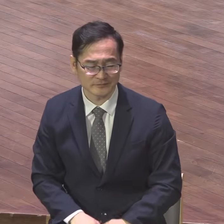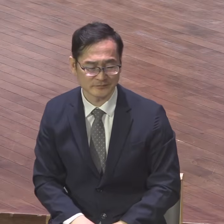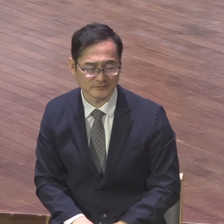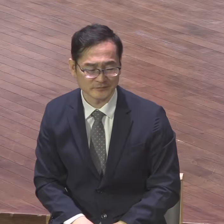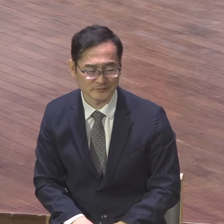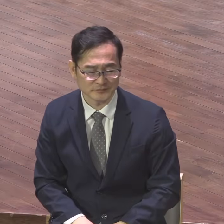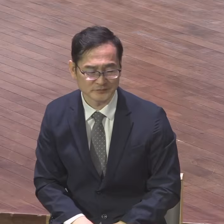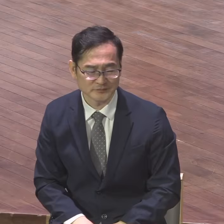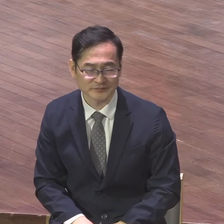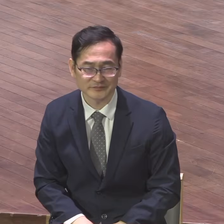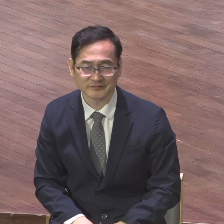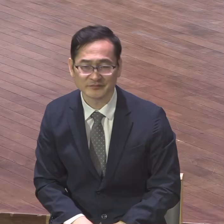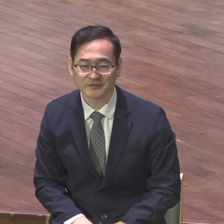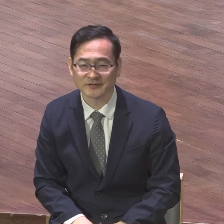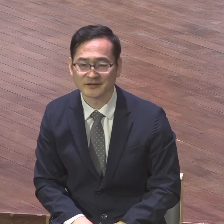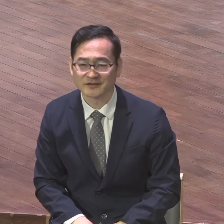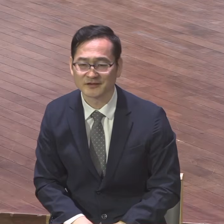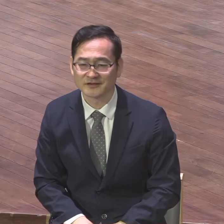쭉